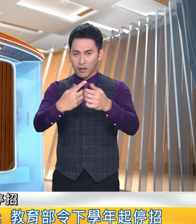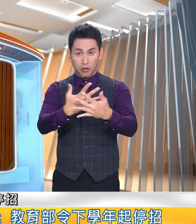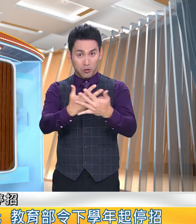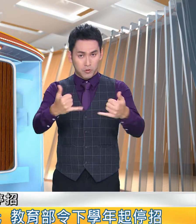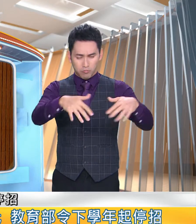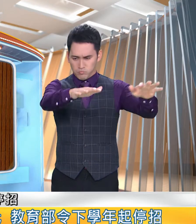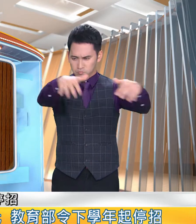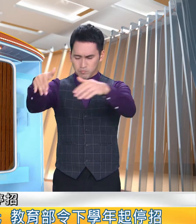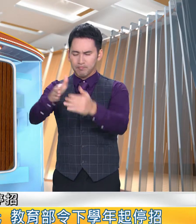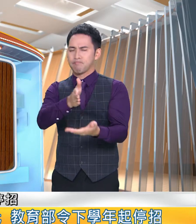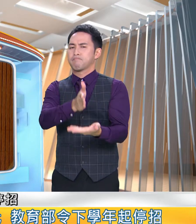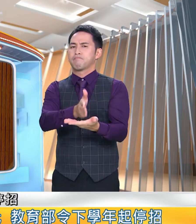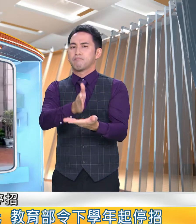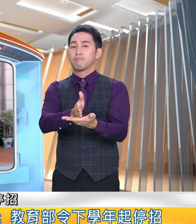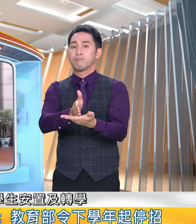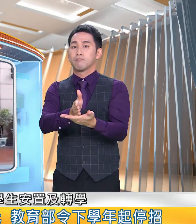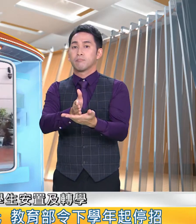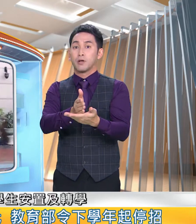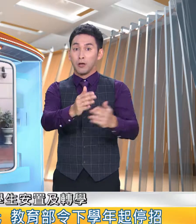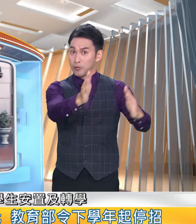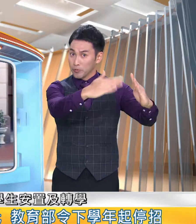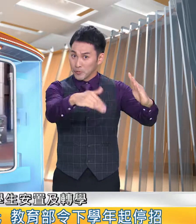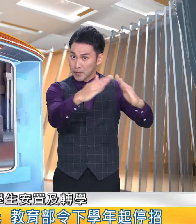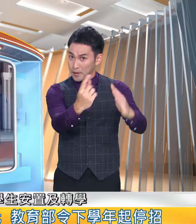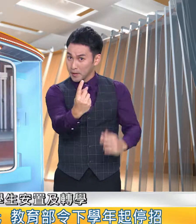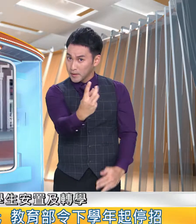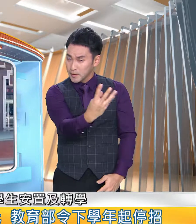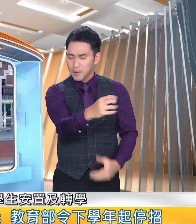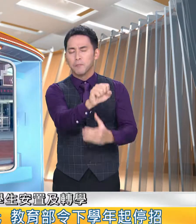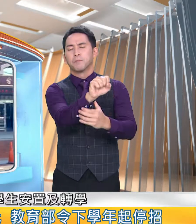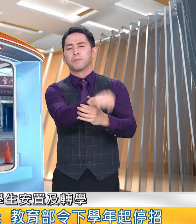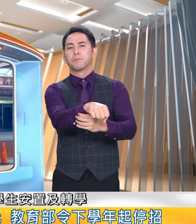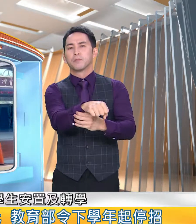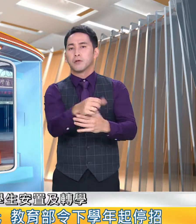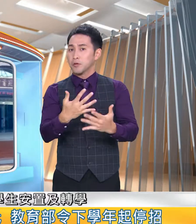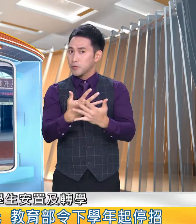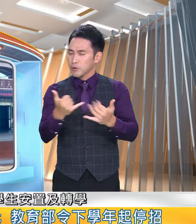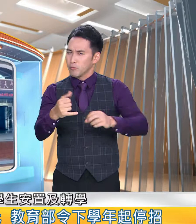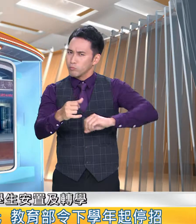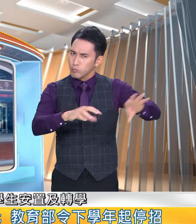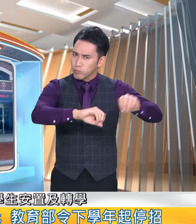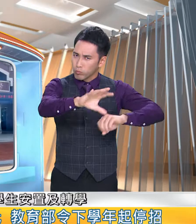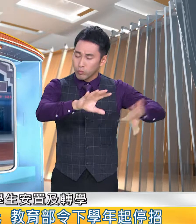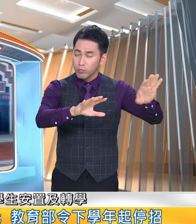招，并且要求校方要协助学生安置以及转学。